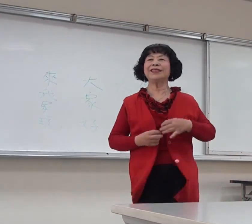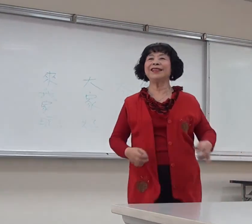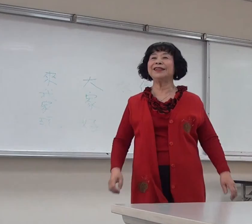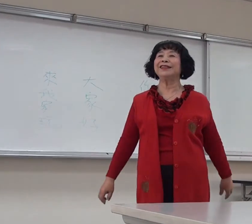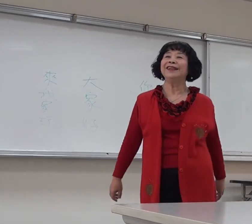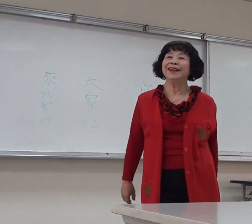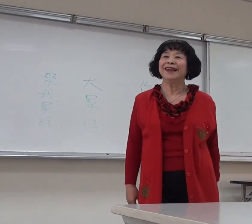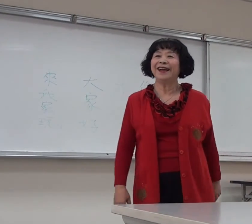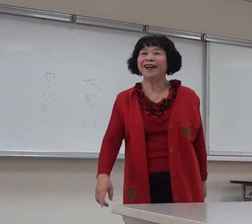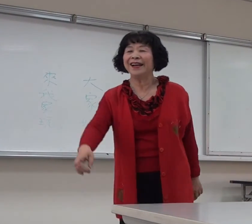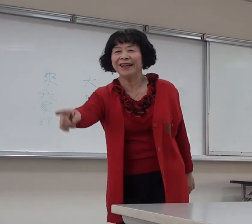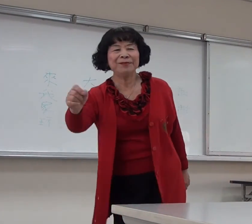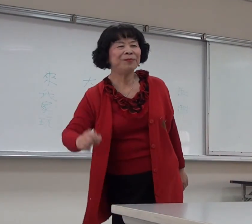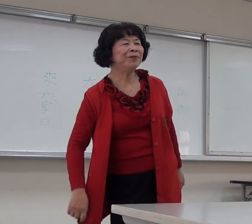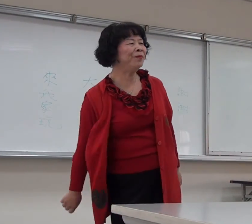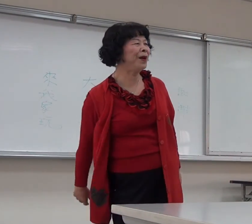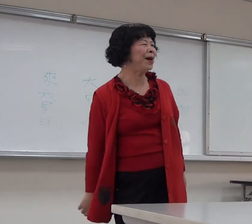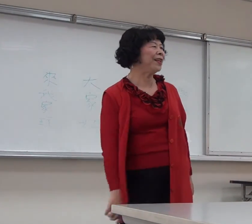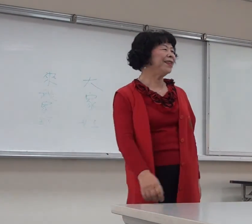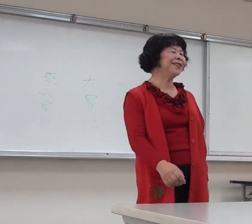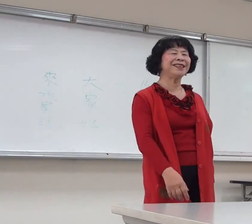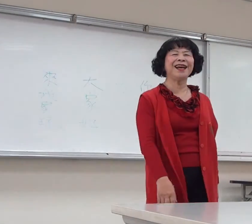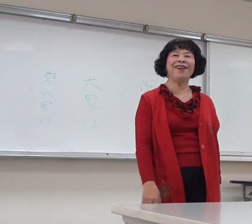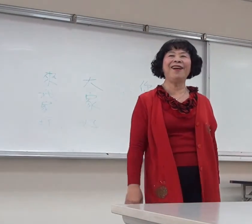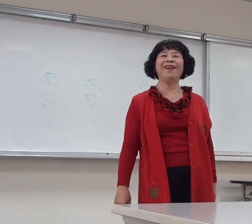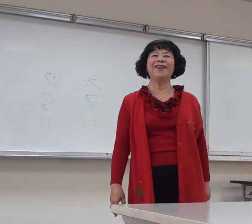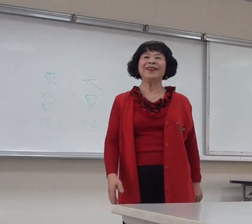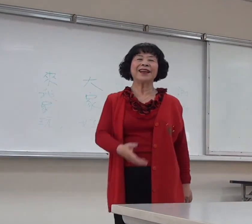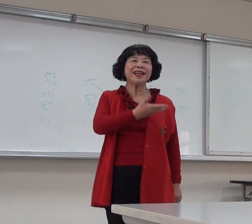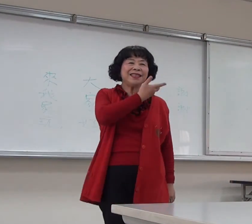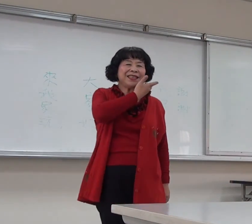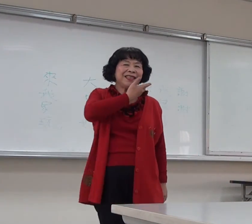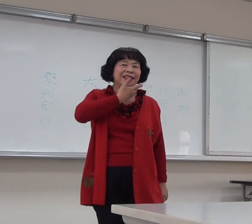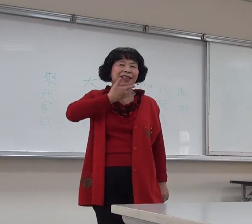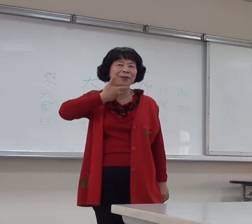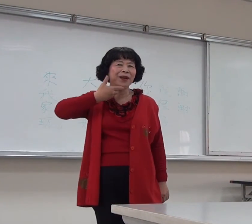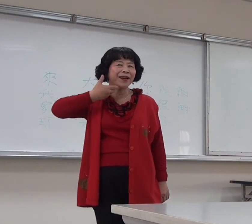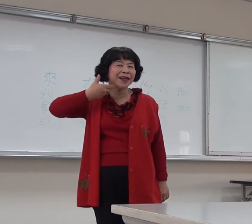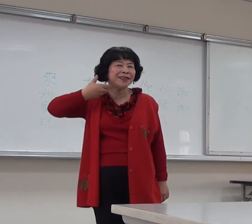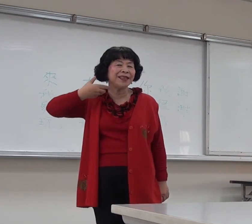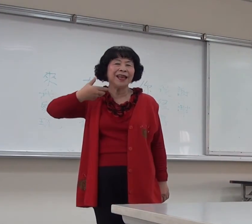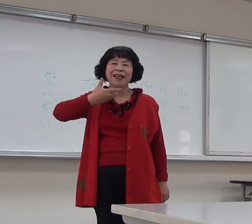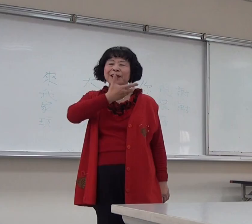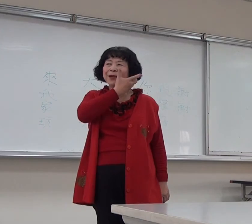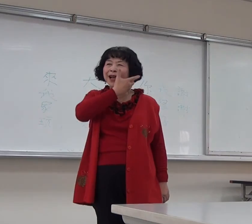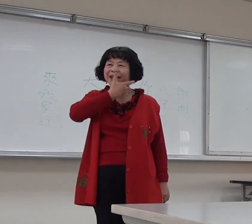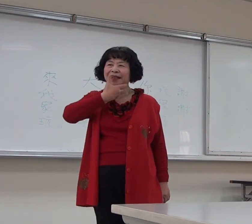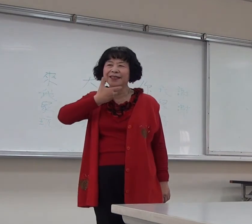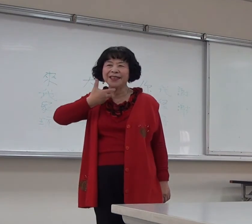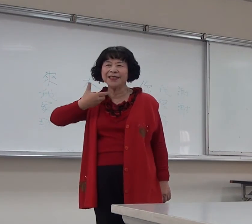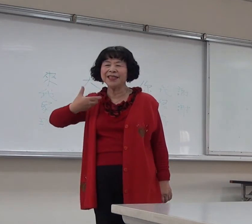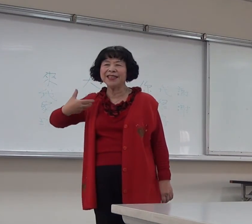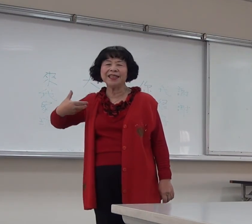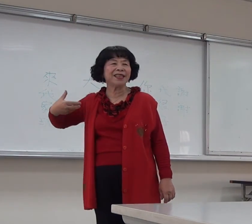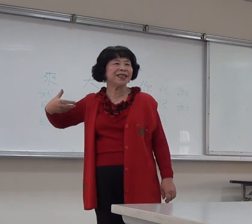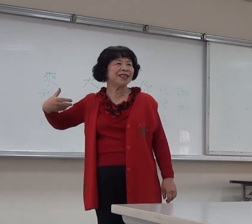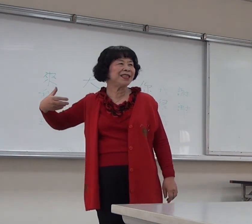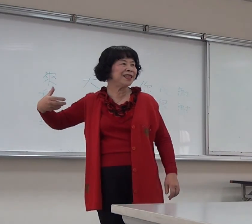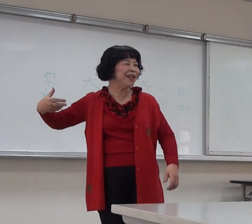个妈妈已经知道啊、哦，看戏，你们要看戏，因为看了京剧的那个戏，老